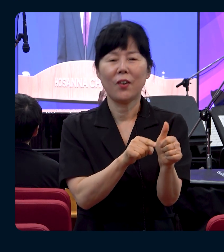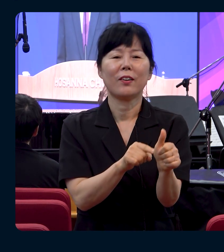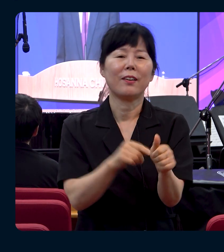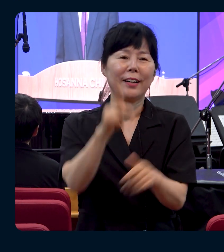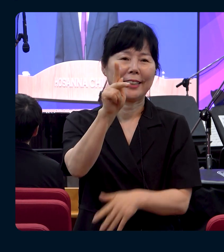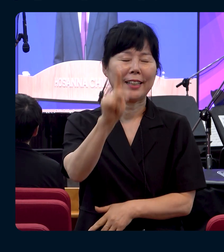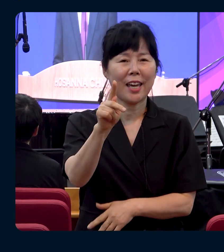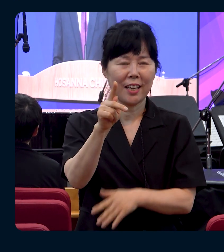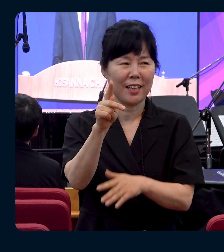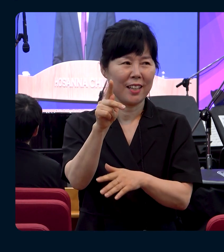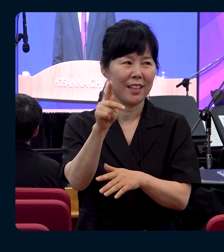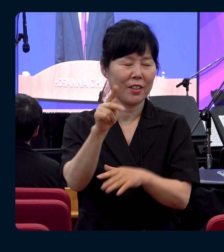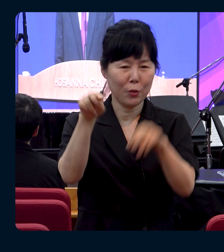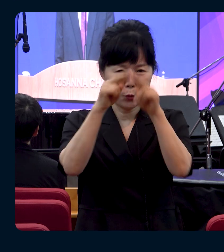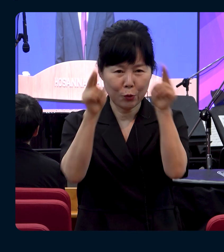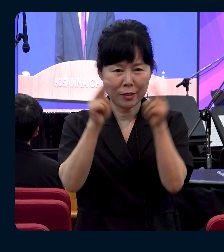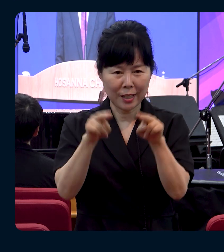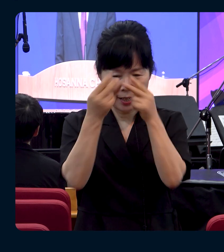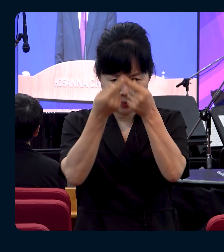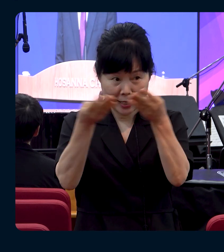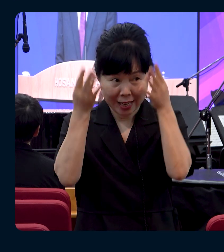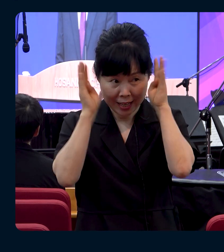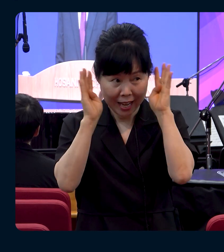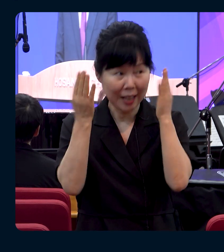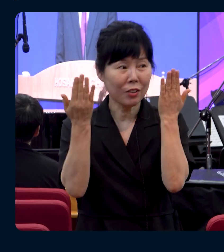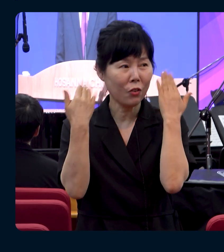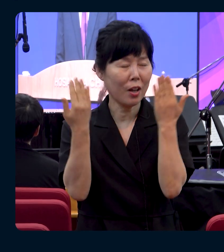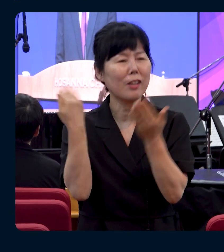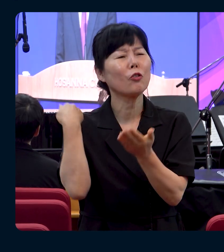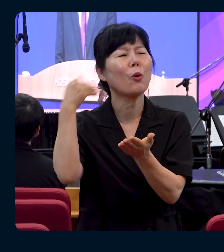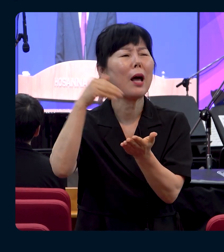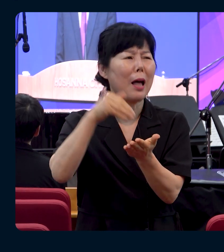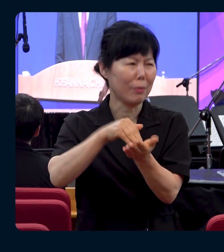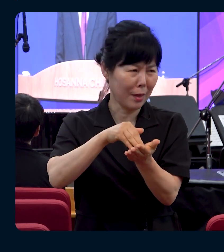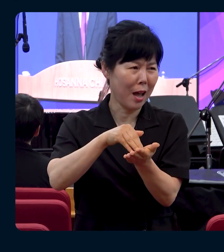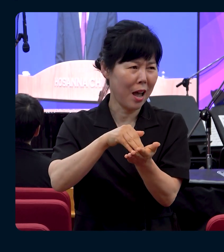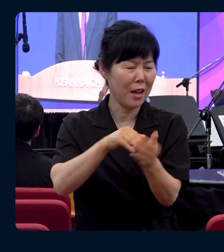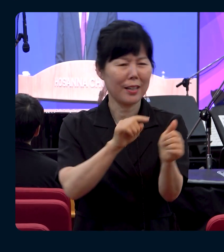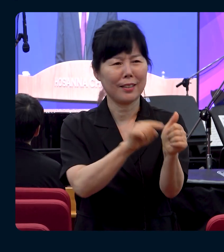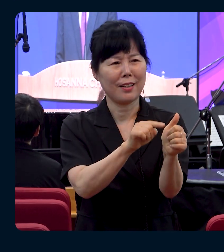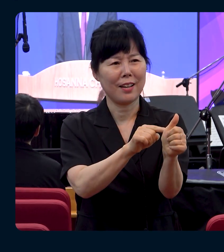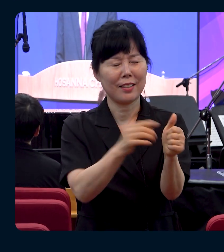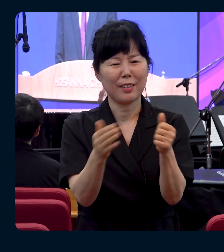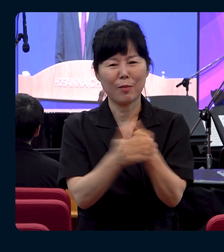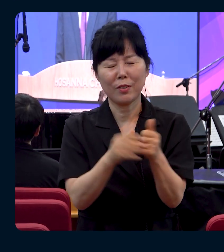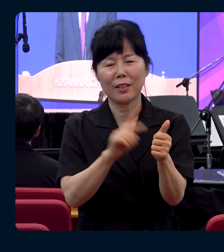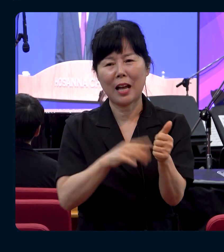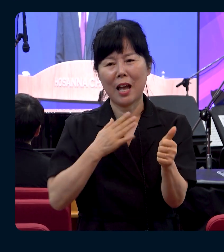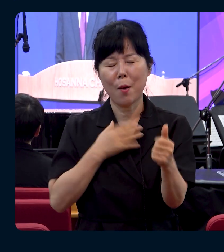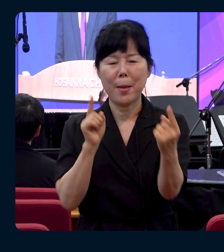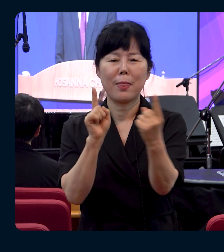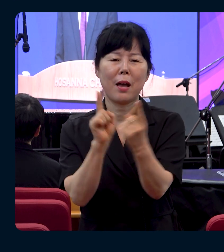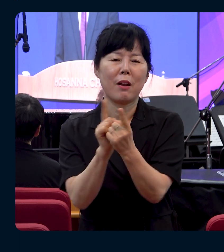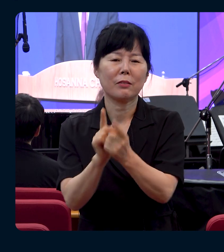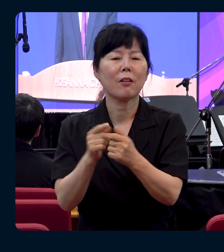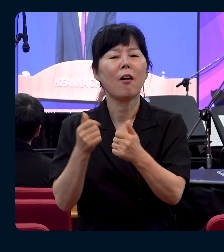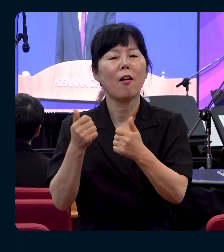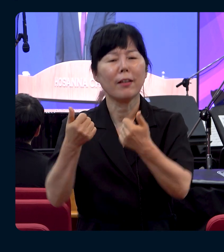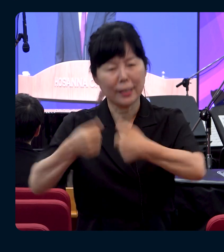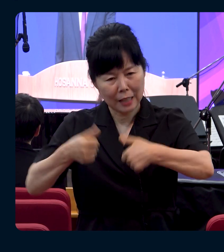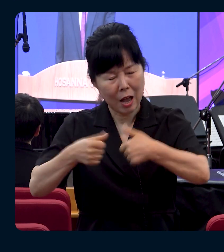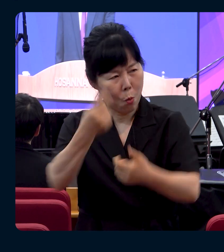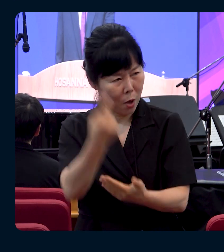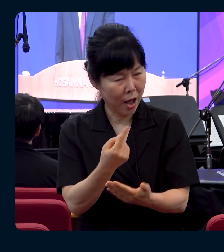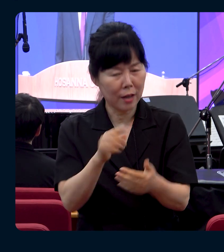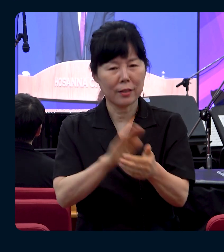들어가신다고 인사하러 13층 제 방에 오셨습니다. 그래서 대화하고